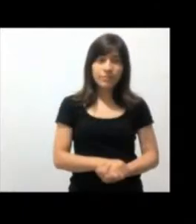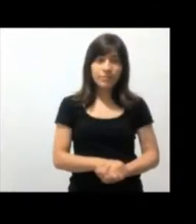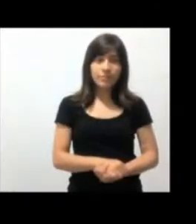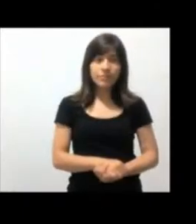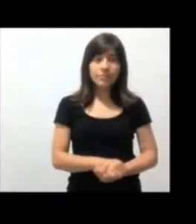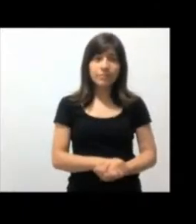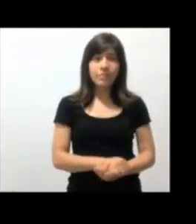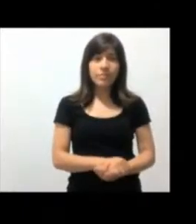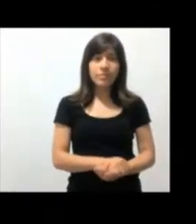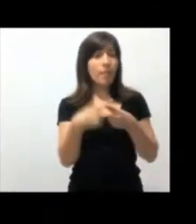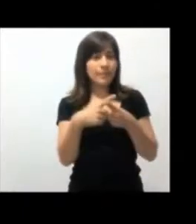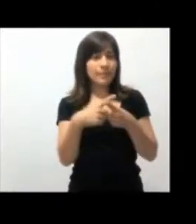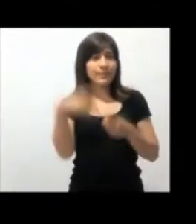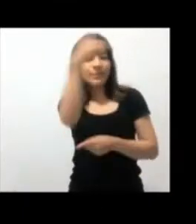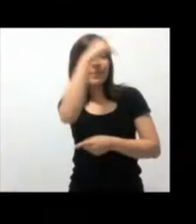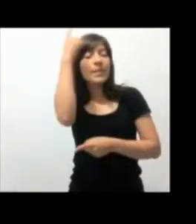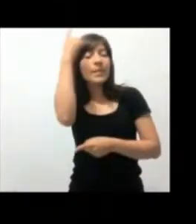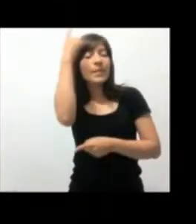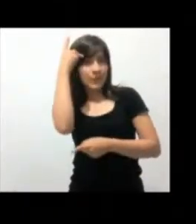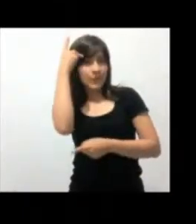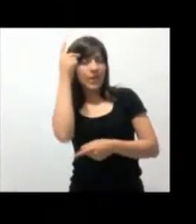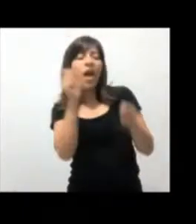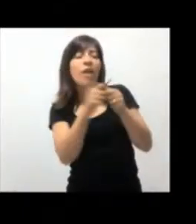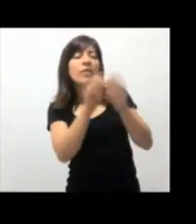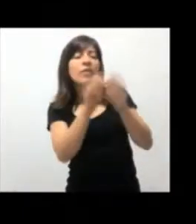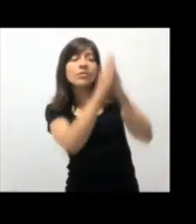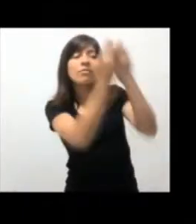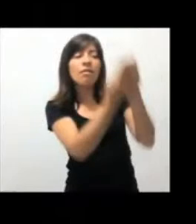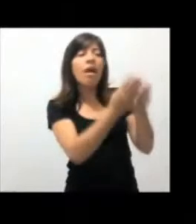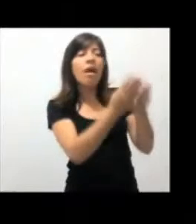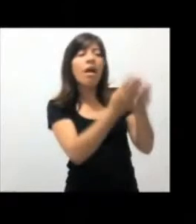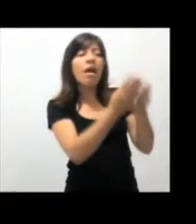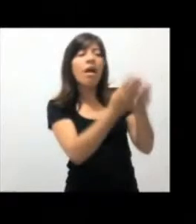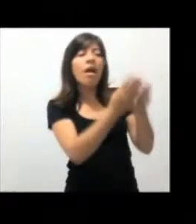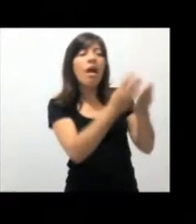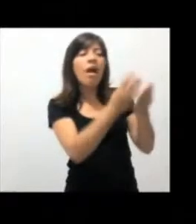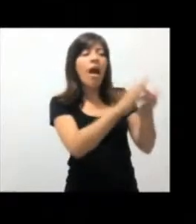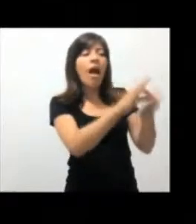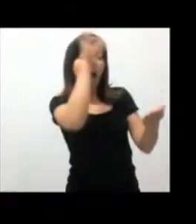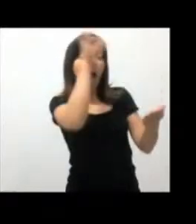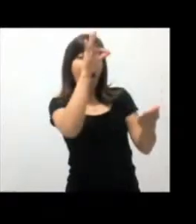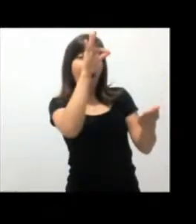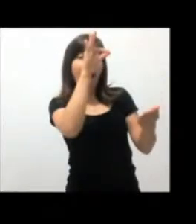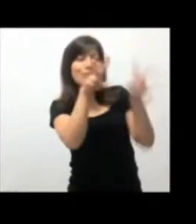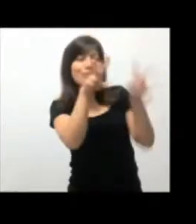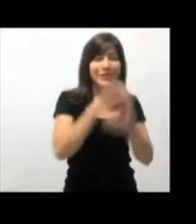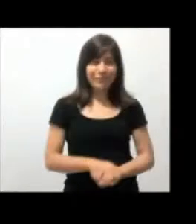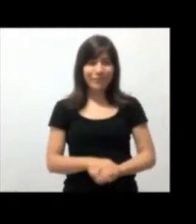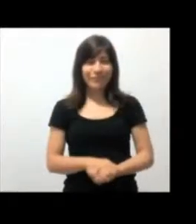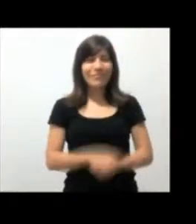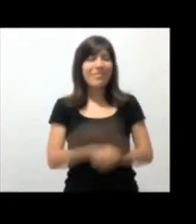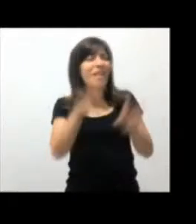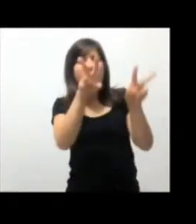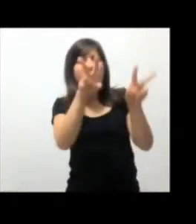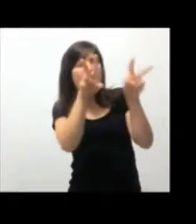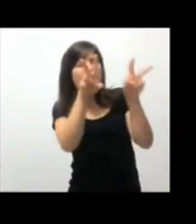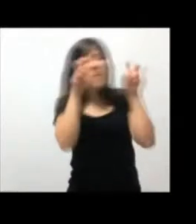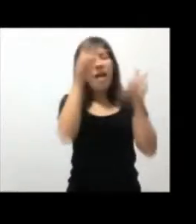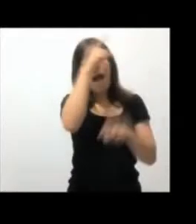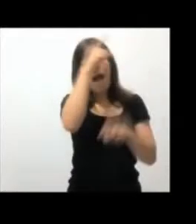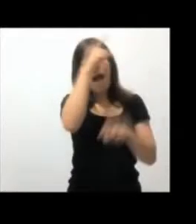isso. Não enxergam por esse ângulo. O olhar dessas pessoas